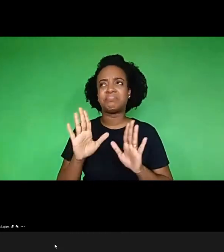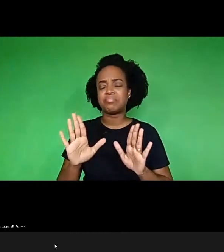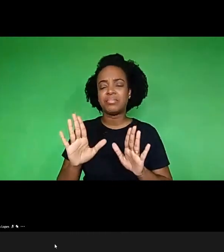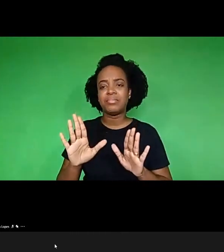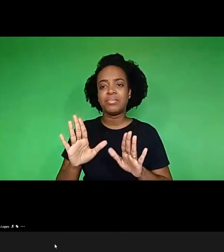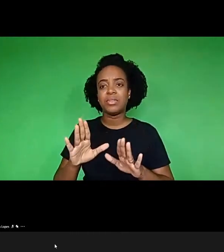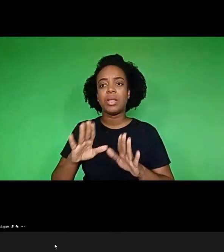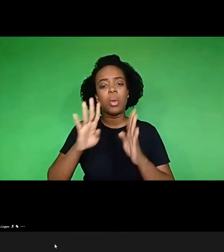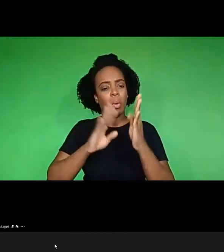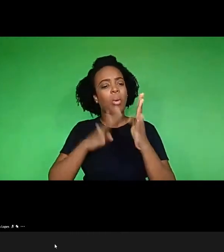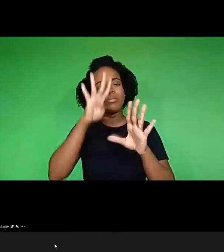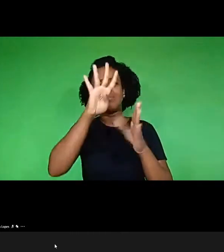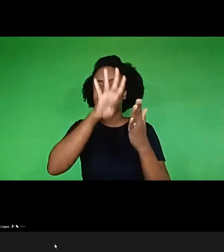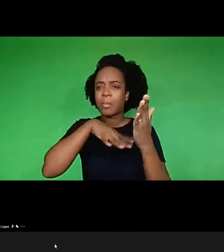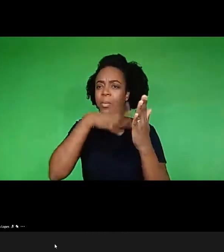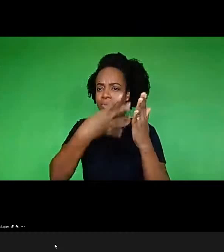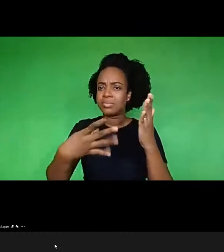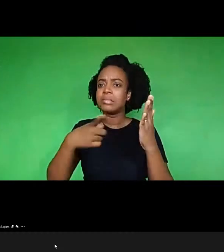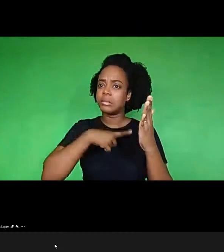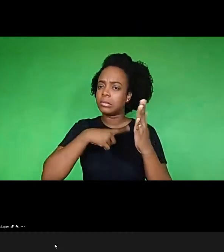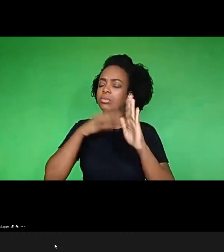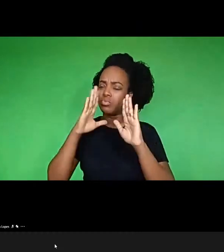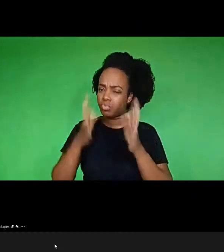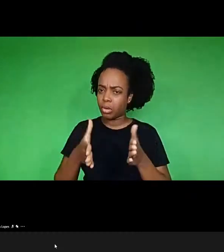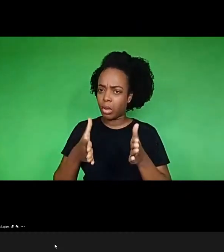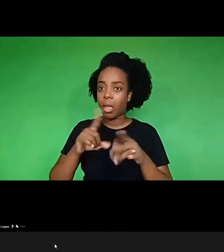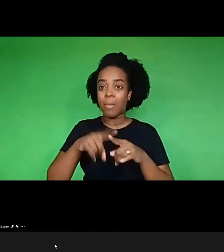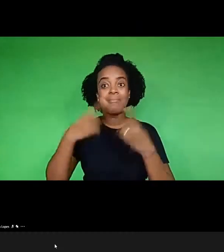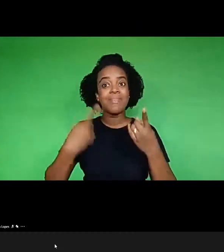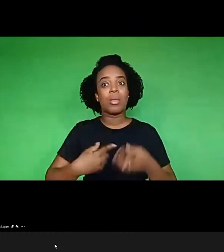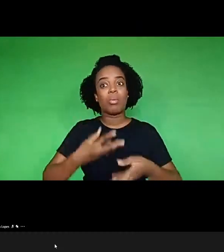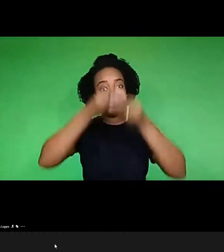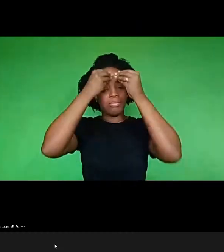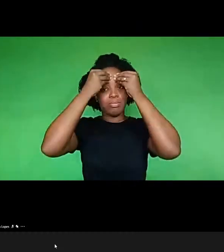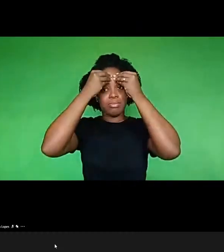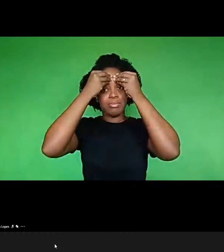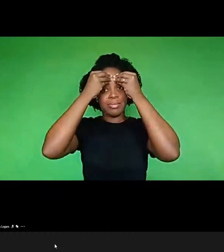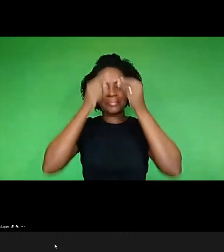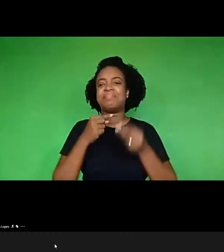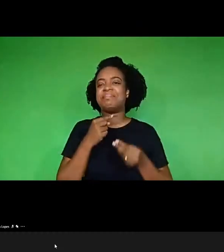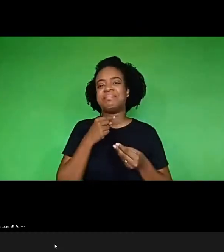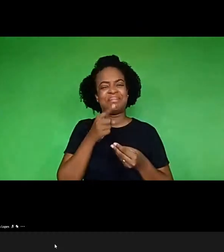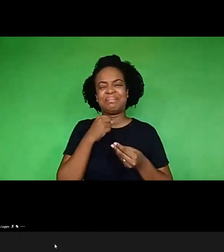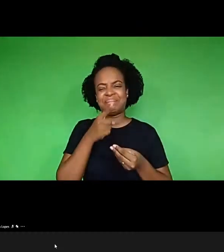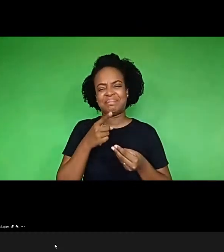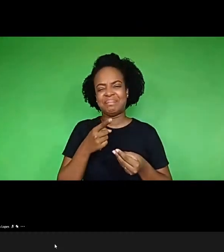porque tudo isso foi decidido até o final da semana passada. Por isso, inclusive, que essa